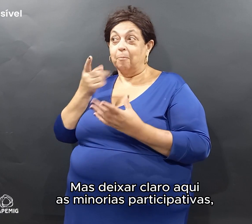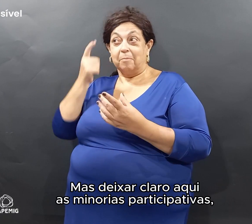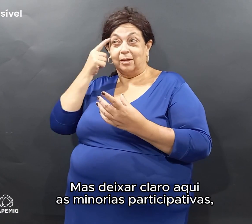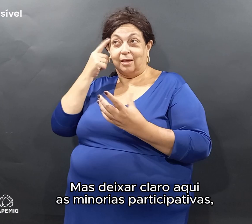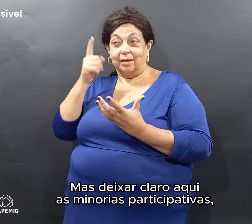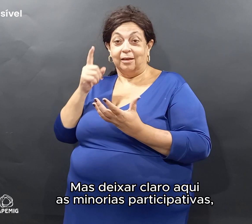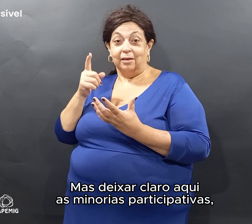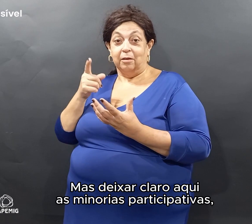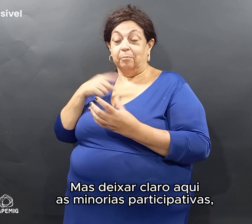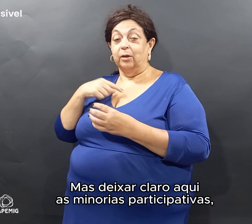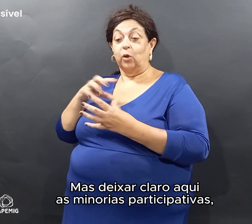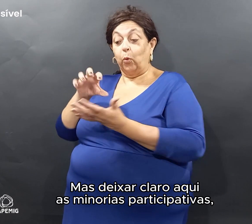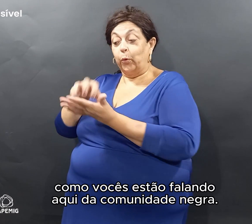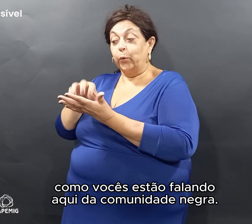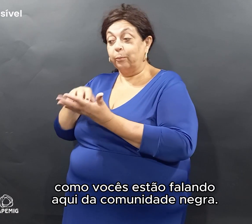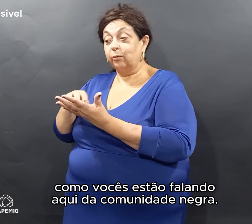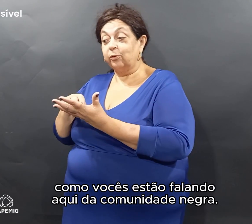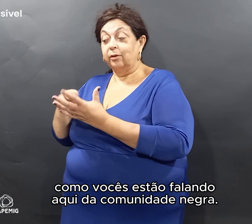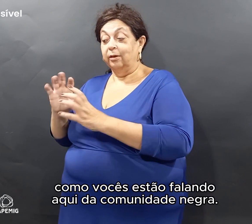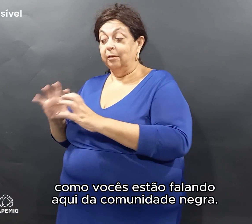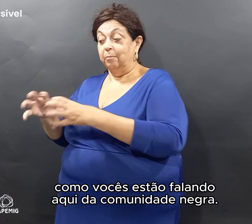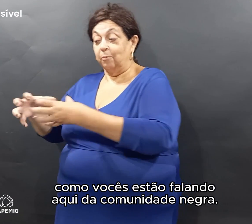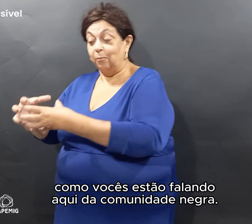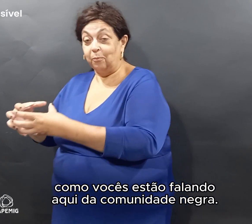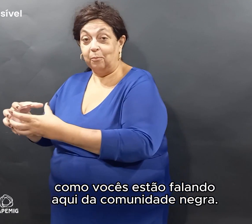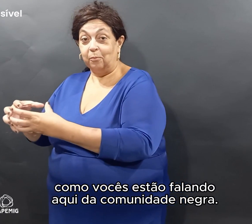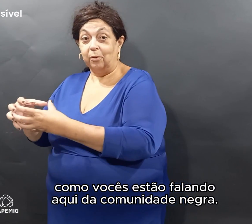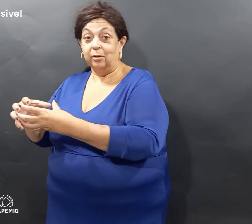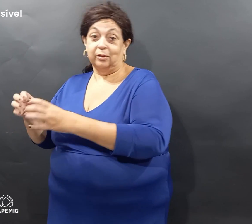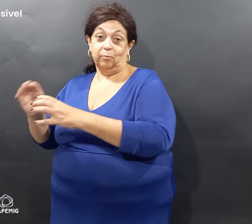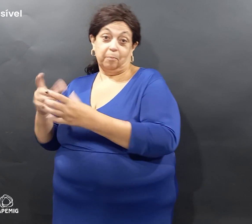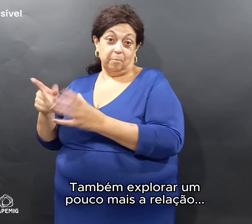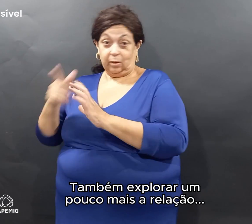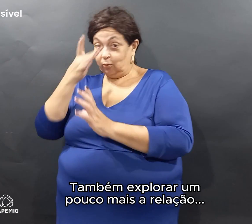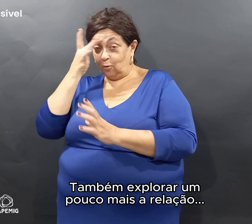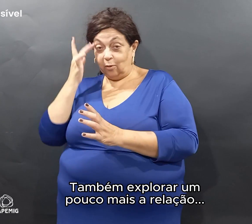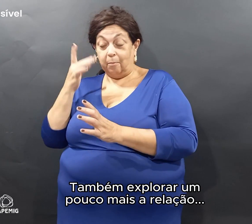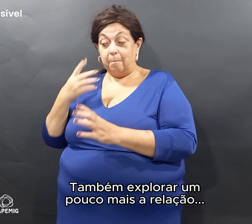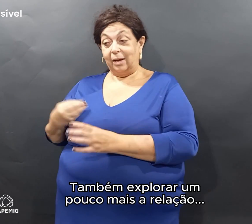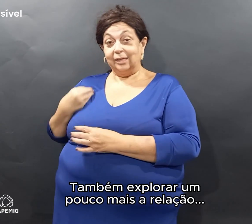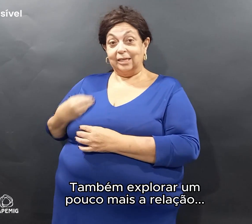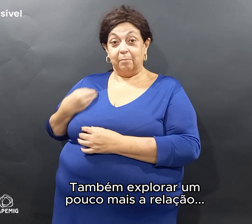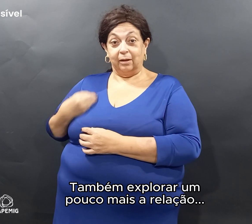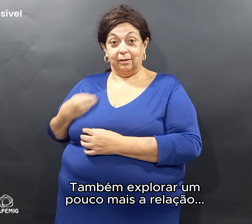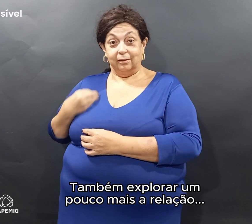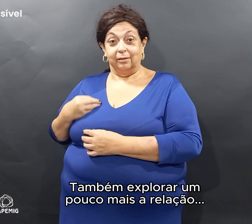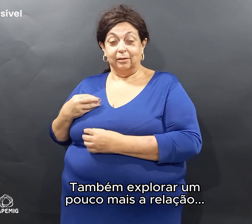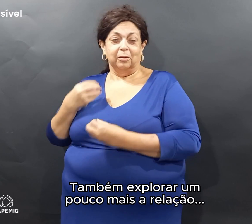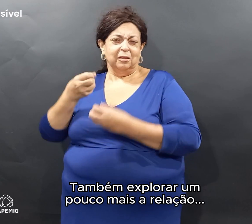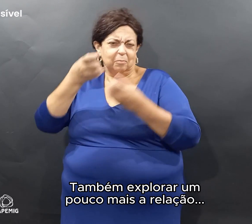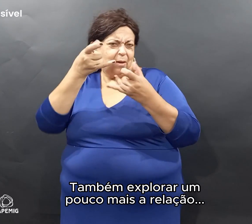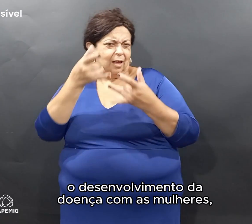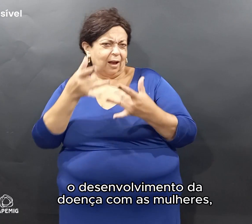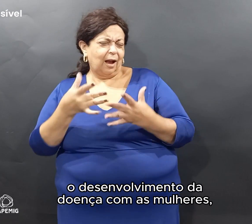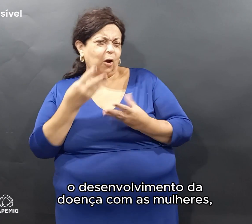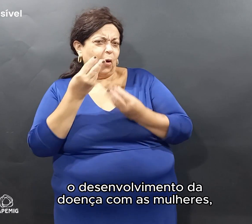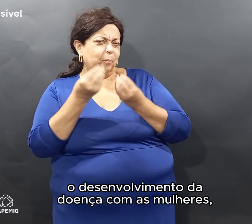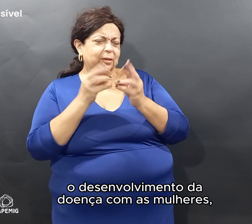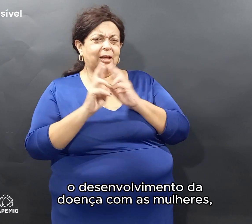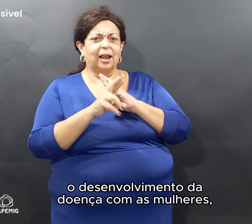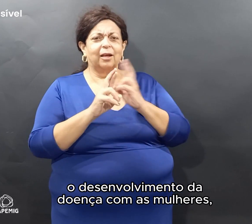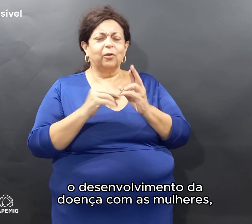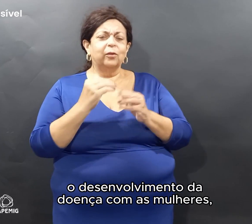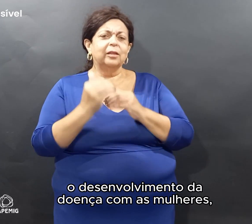minorias participativas. Né? Quando estamos falando aqui da comunidade negra, também explorar um pouco mais a relação,